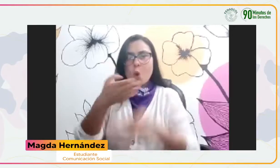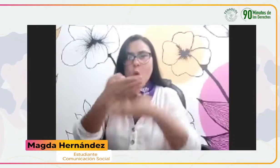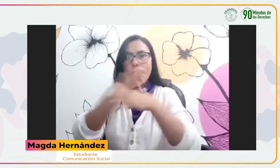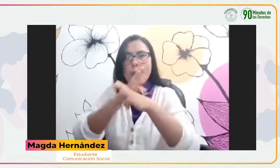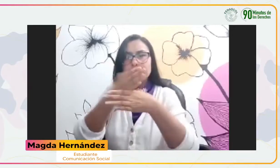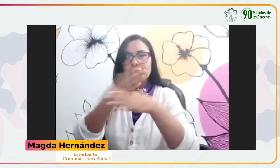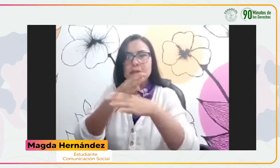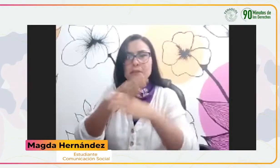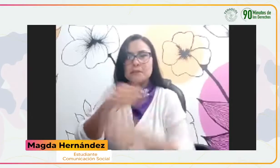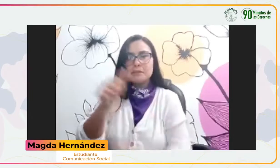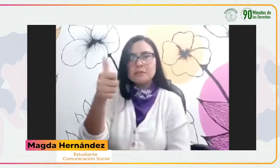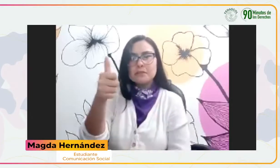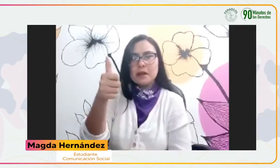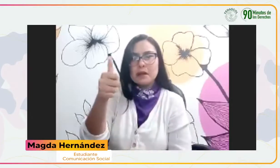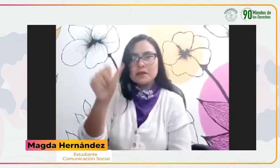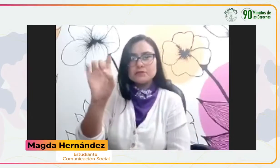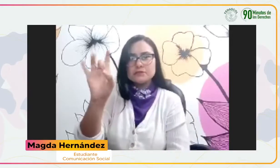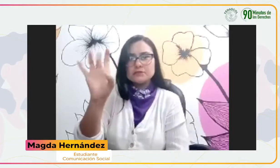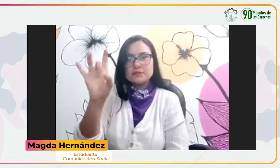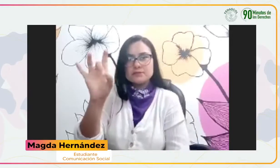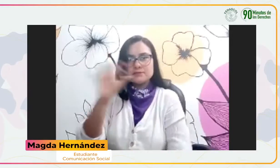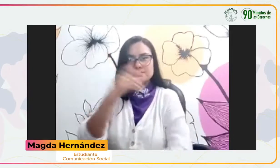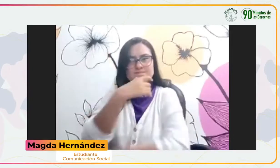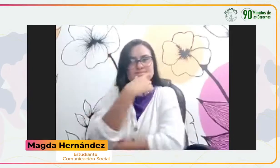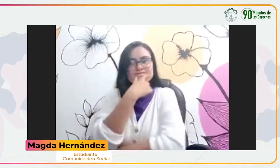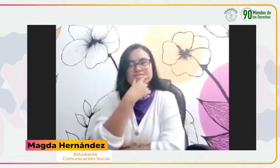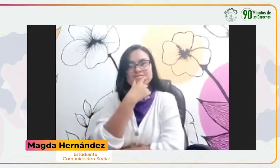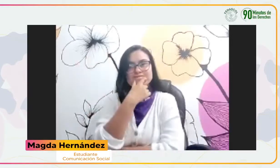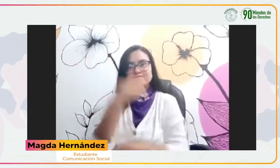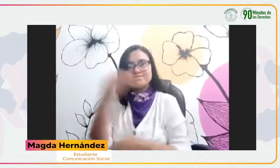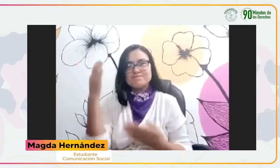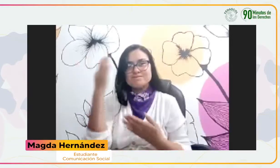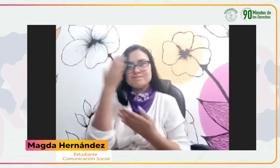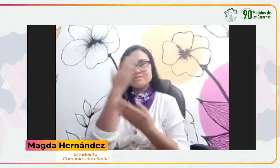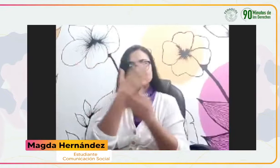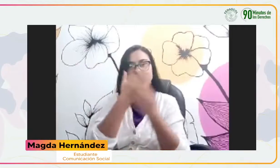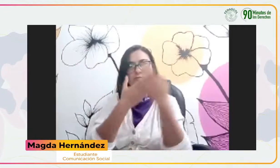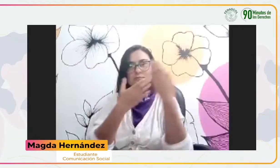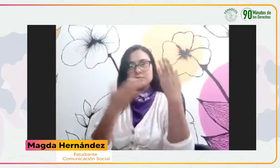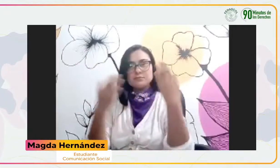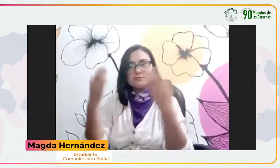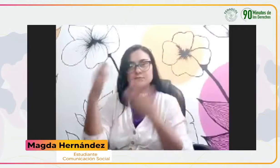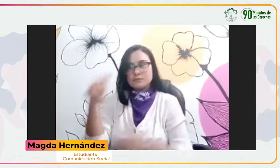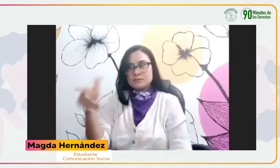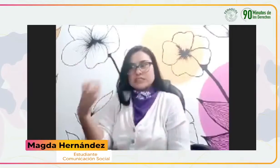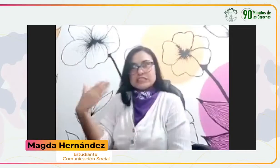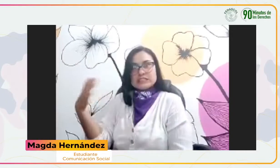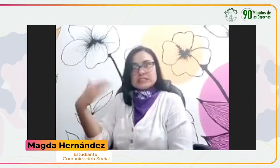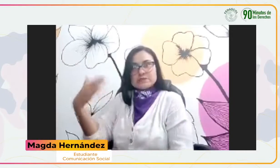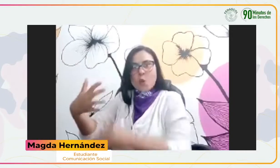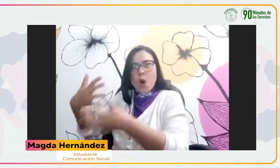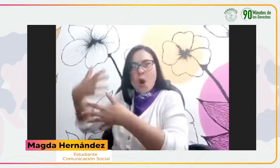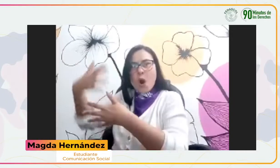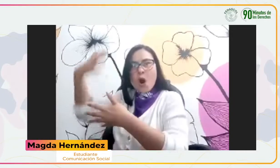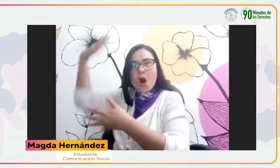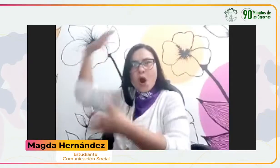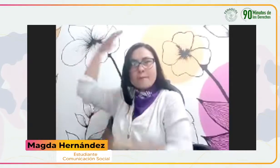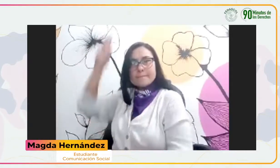Tenemos unas 100 visualizaciones, 10 compartidos, 10, 15. Y ahí es donde yo entro a analizar y digo, bueno,